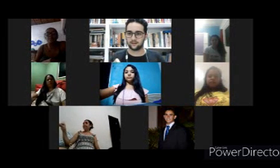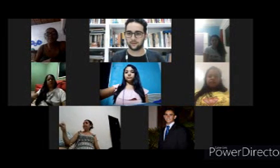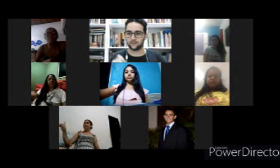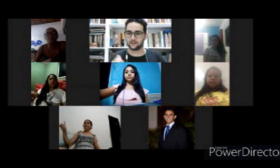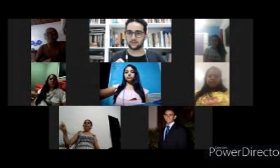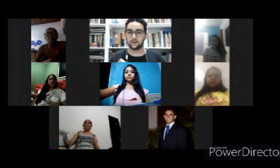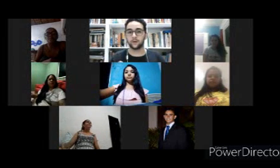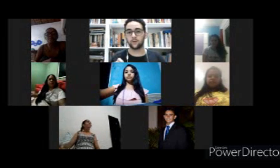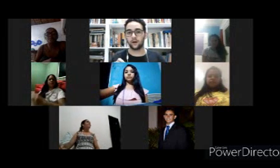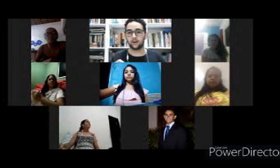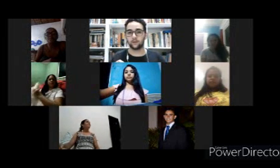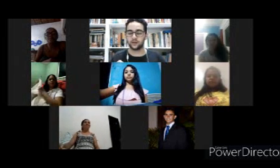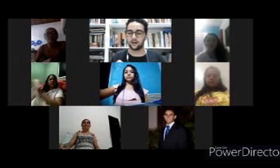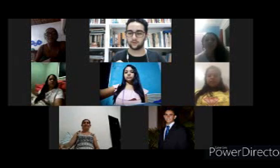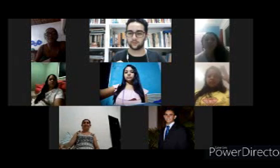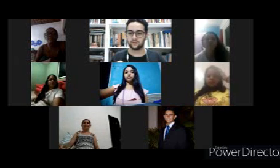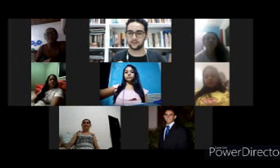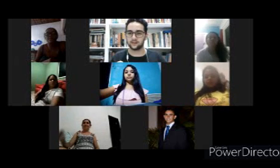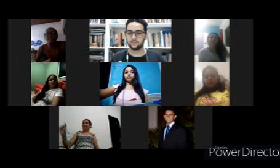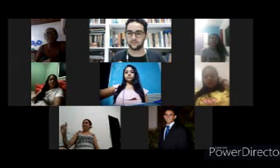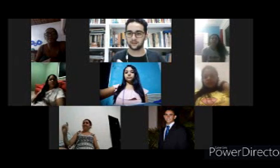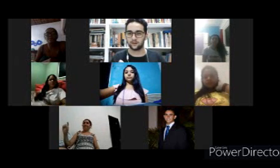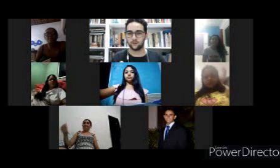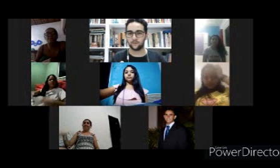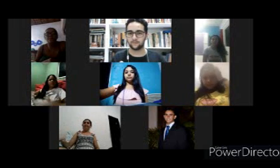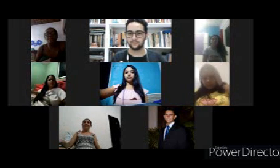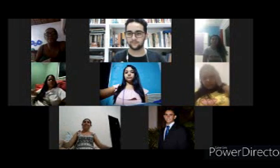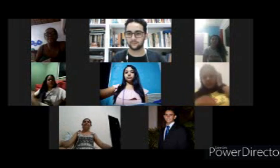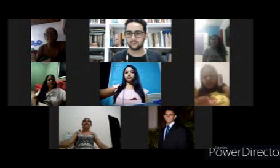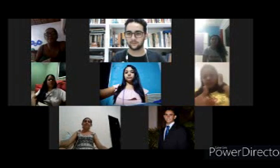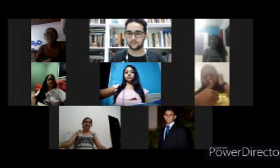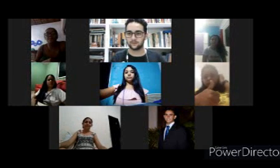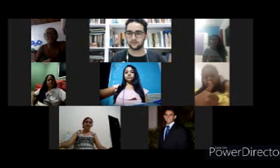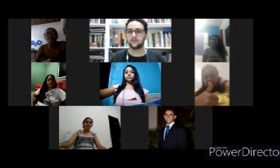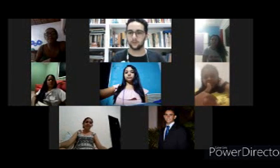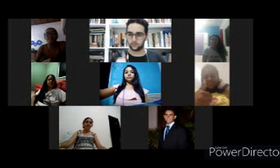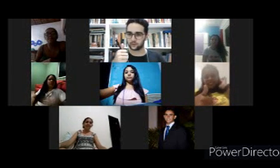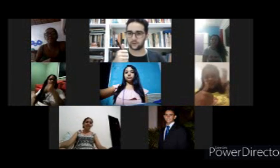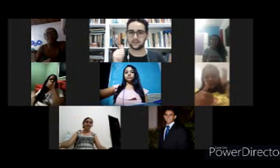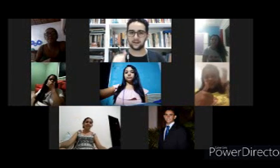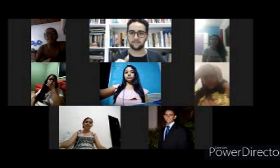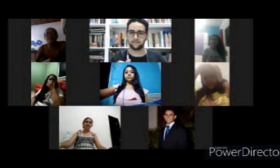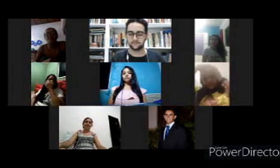Para fazer. Você pegou o diálogo para fazer? Você treinou? Sim. Você pode começar.